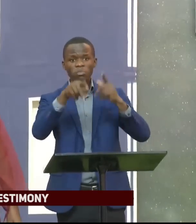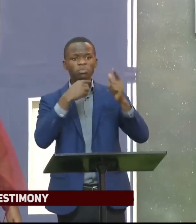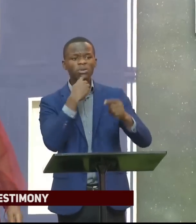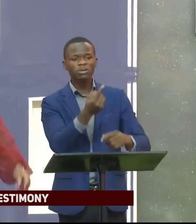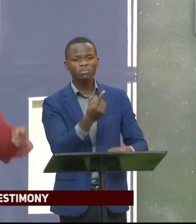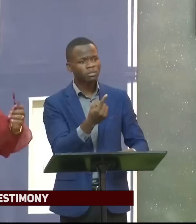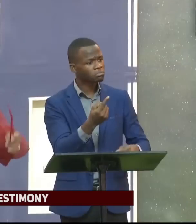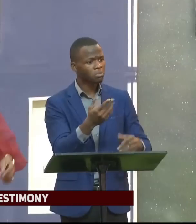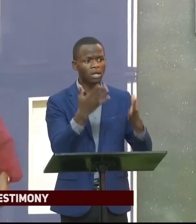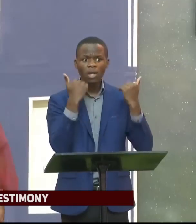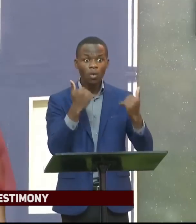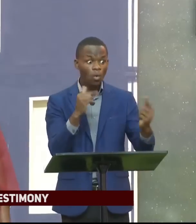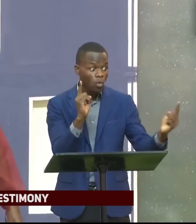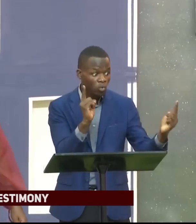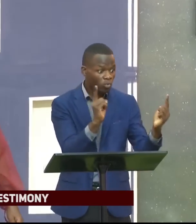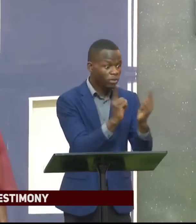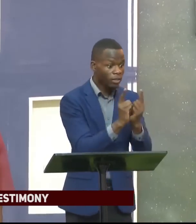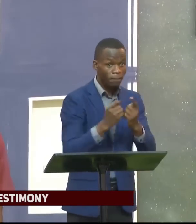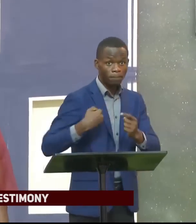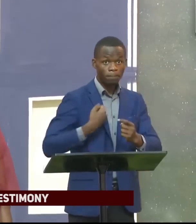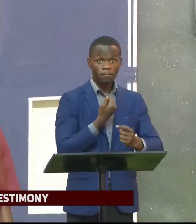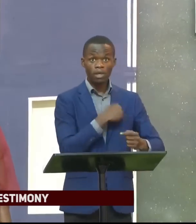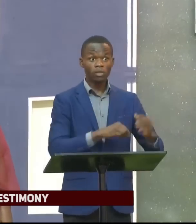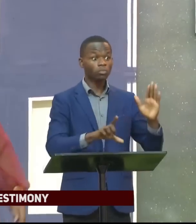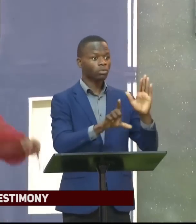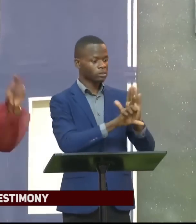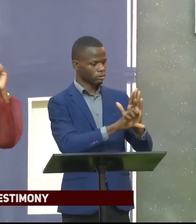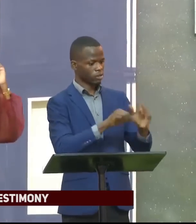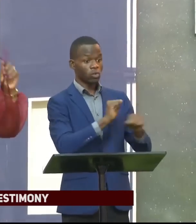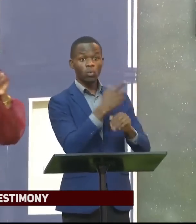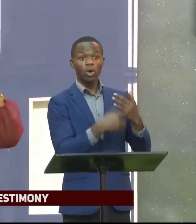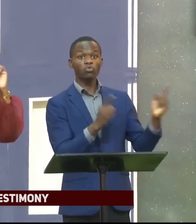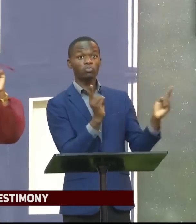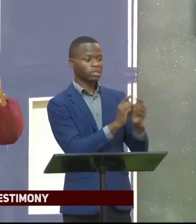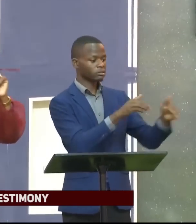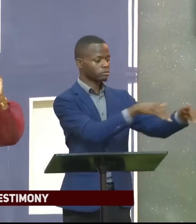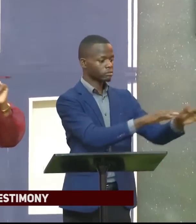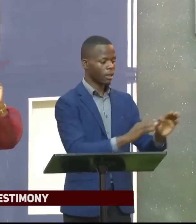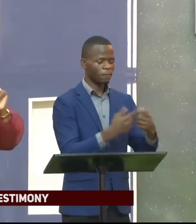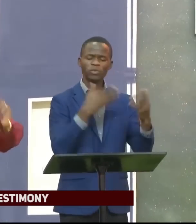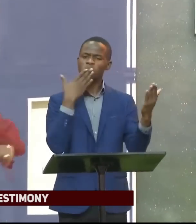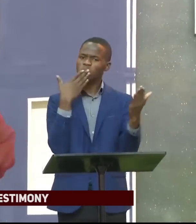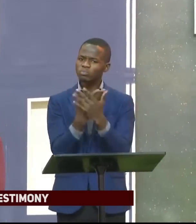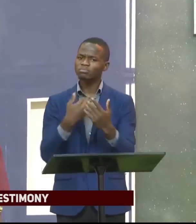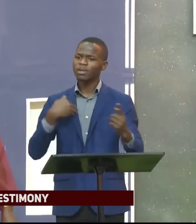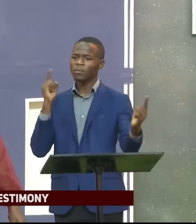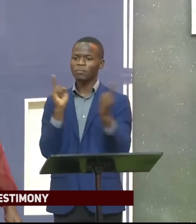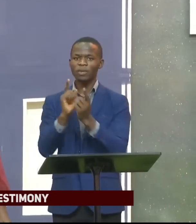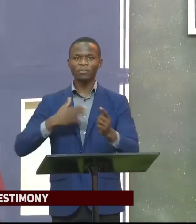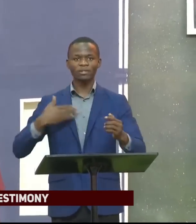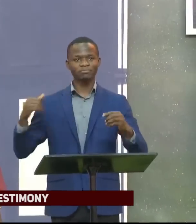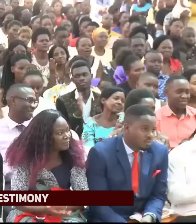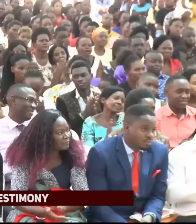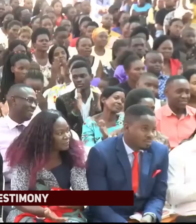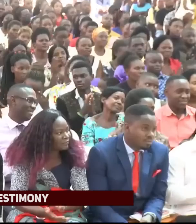bagamba nti okusanga Nazaala osanga malaalo. Naye nze nalyoka nensanga Nazaala wange.